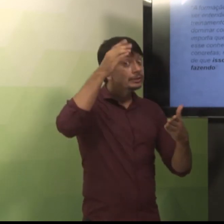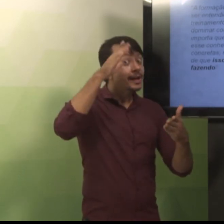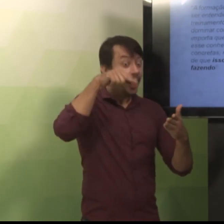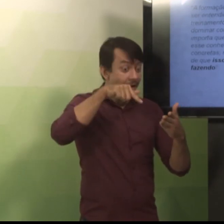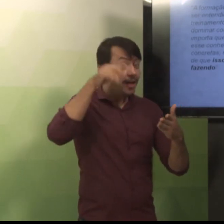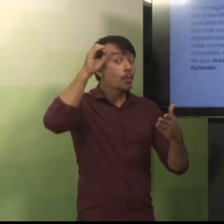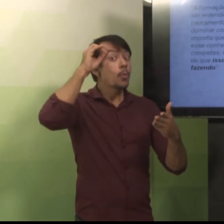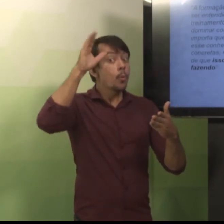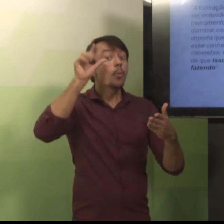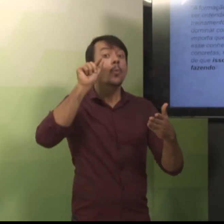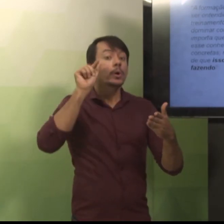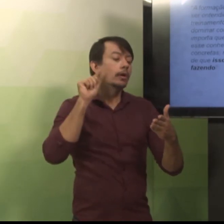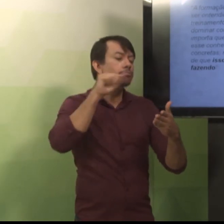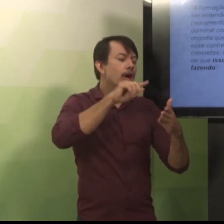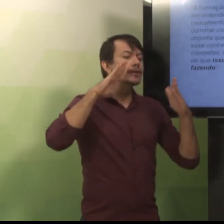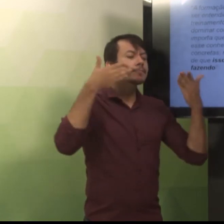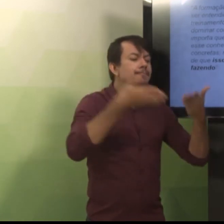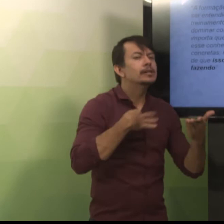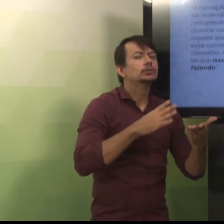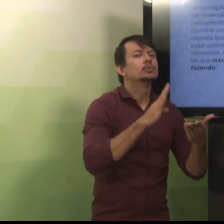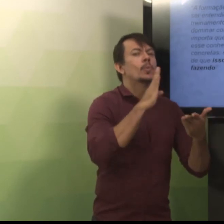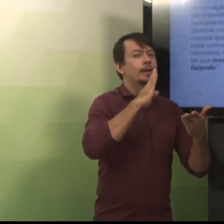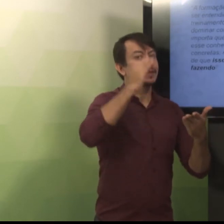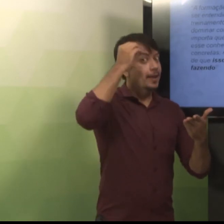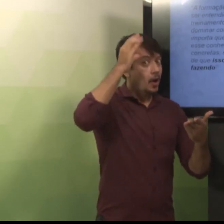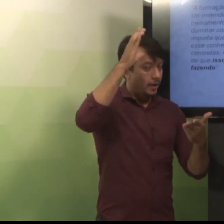ele saiba aplicar esses conhecimentos